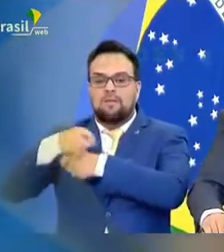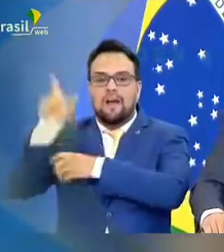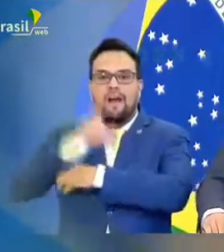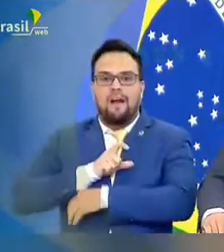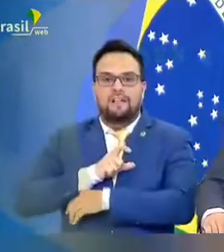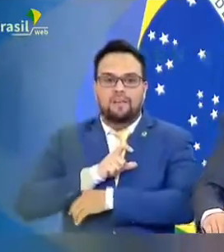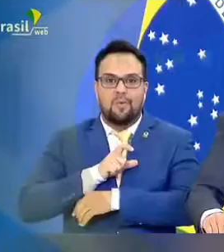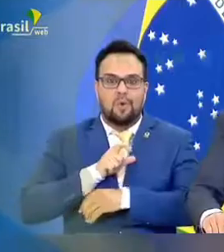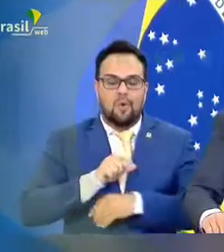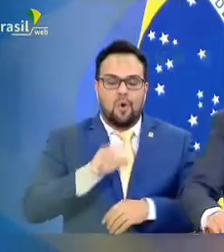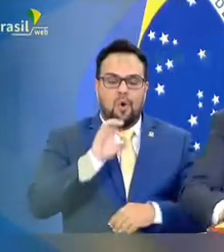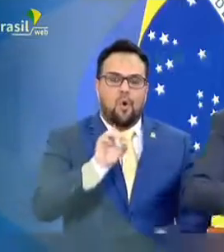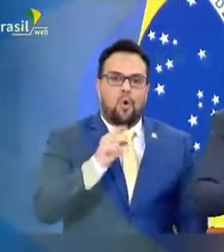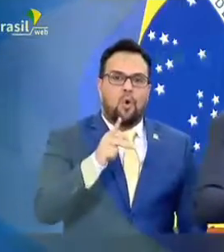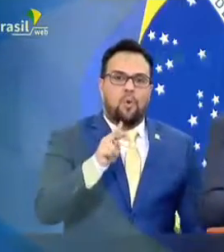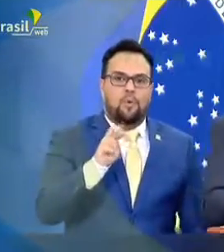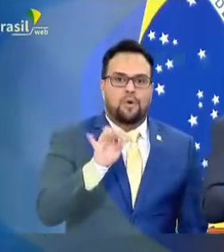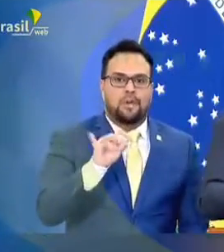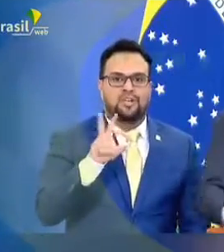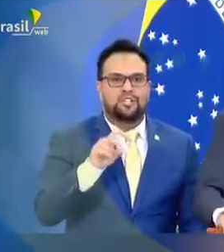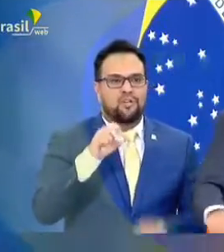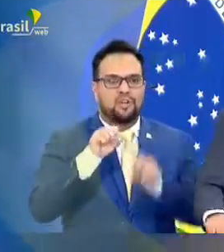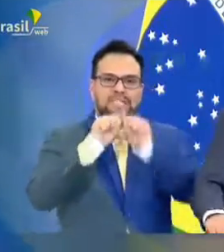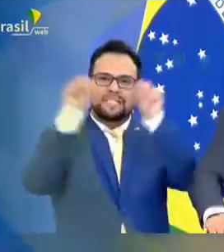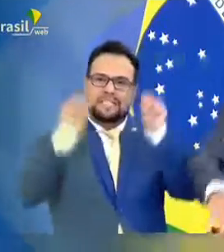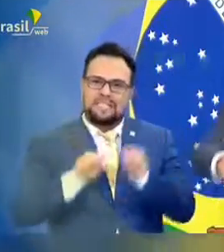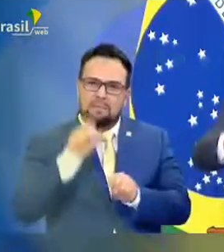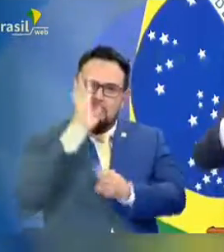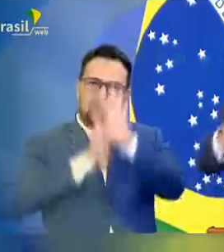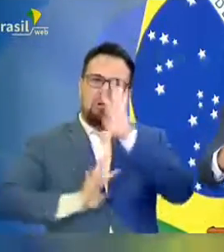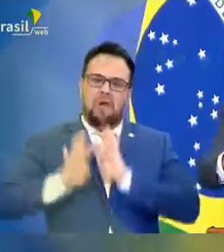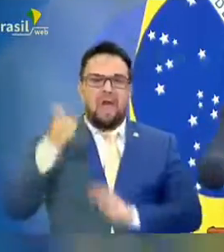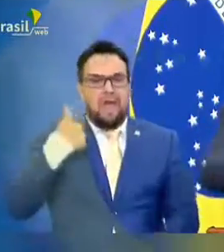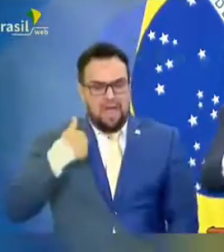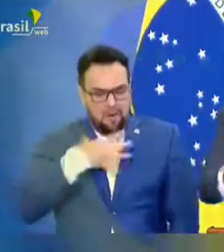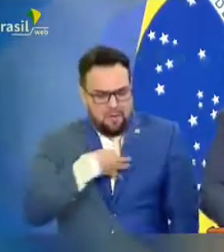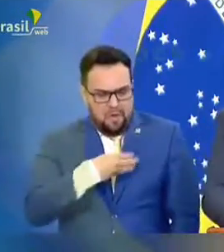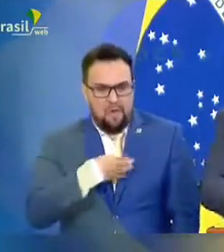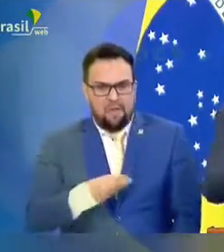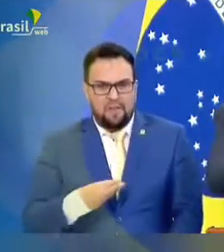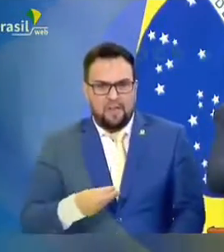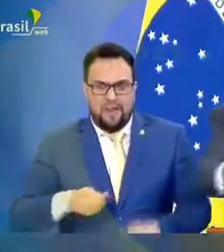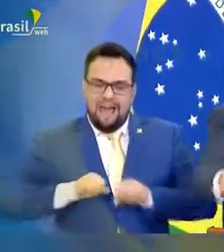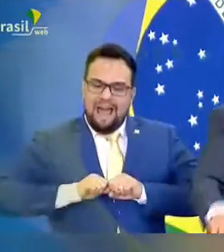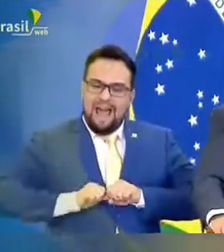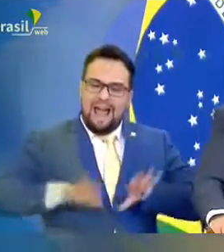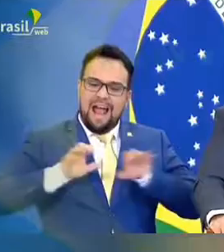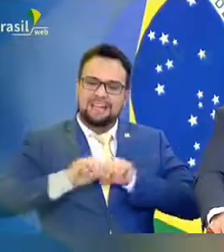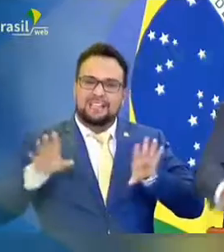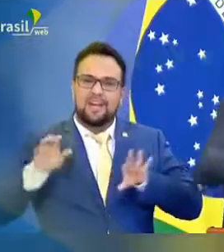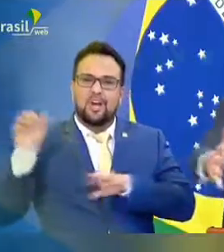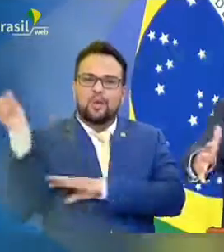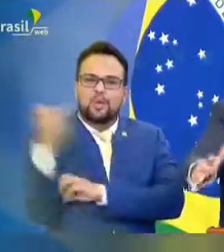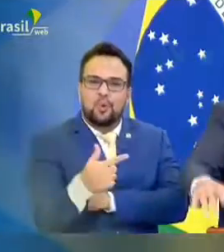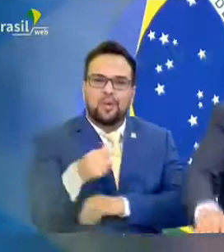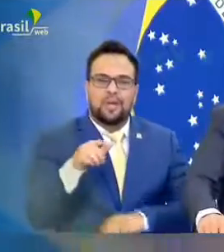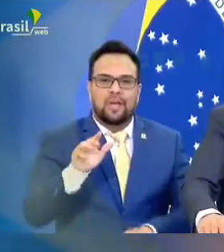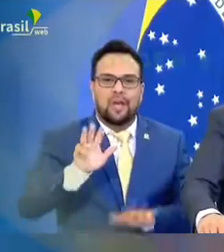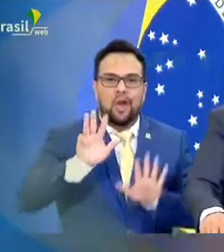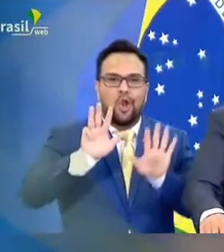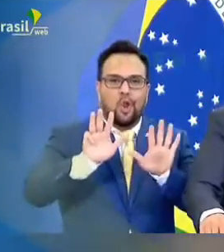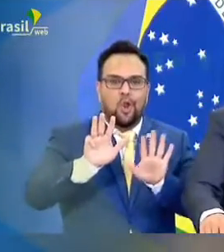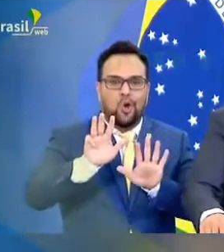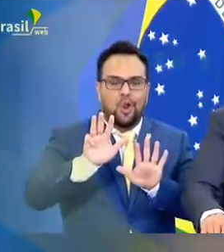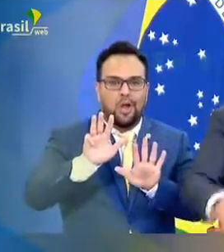sistema Globo fala que eu e meus filhos gastamos mais o cartão corporativo aquilo idioma e